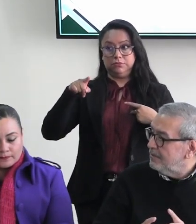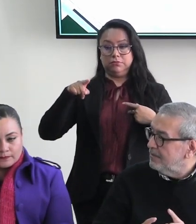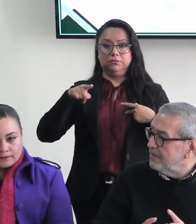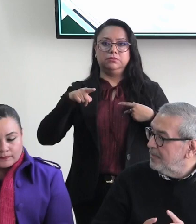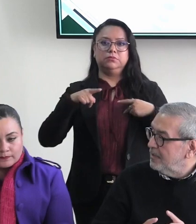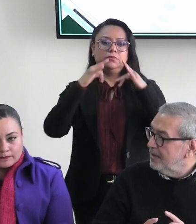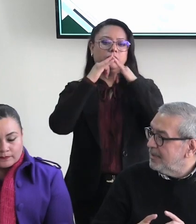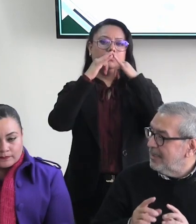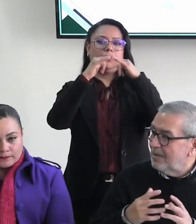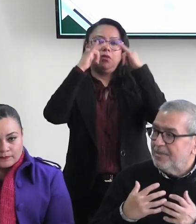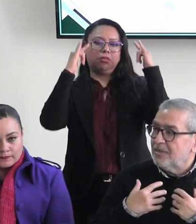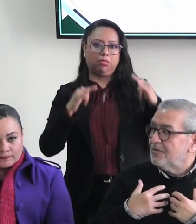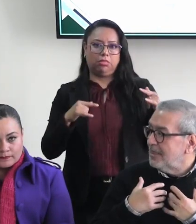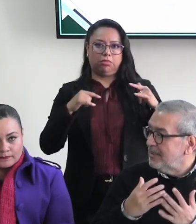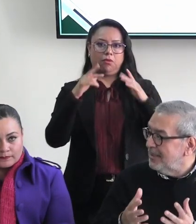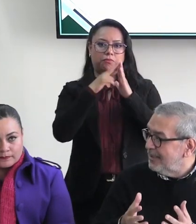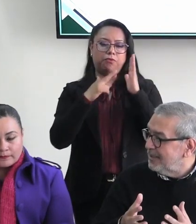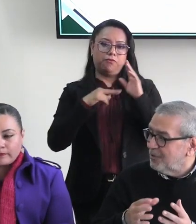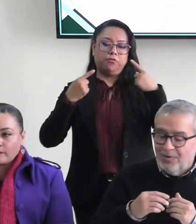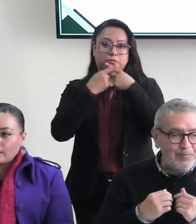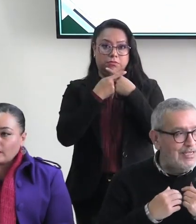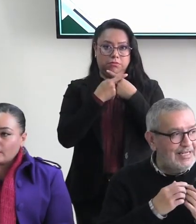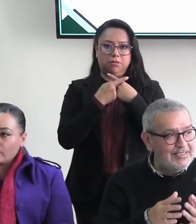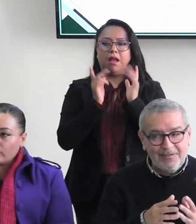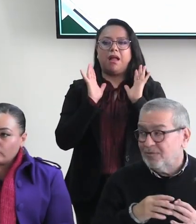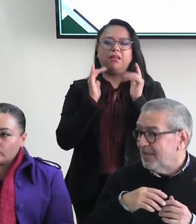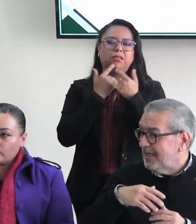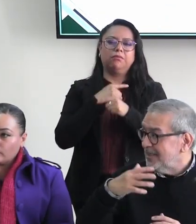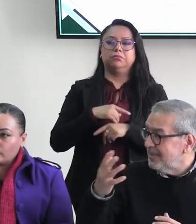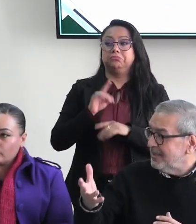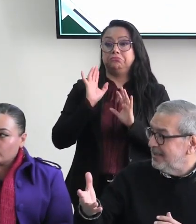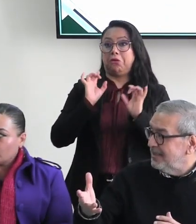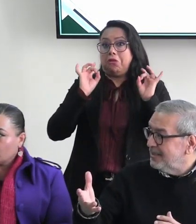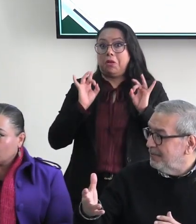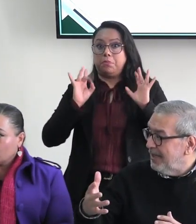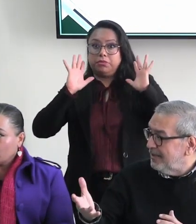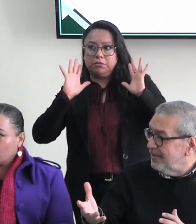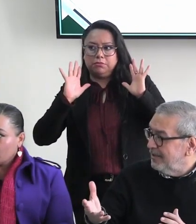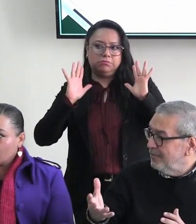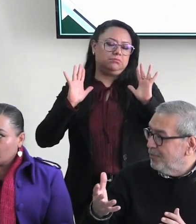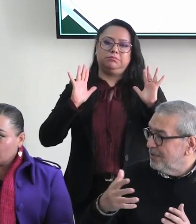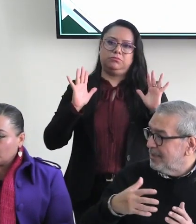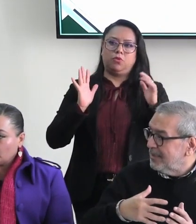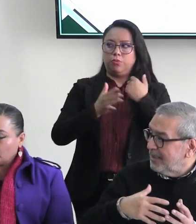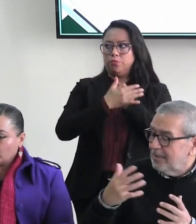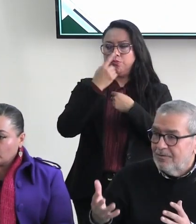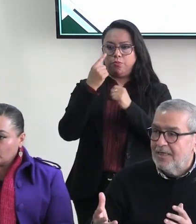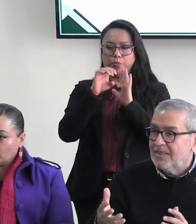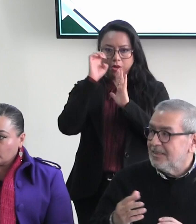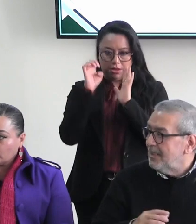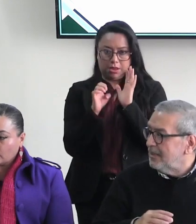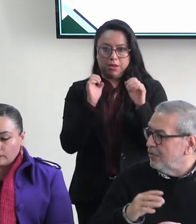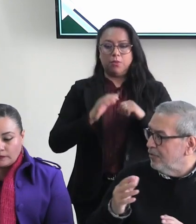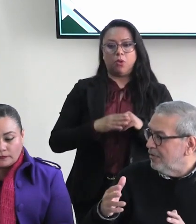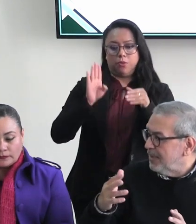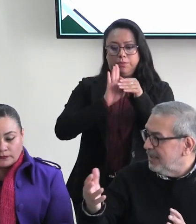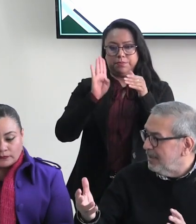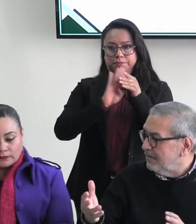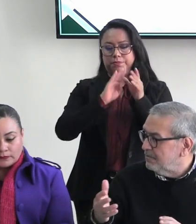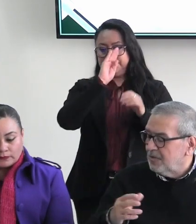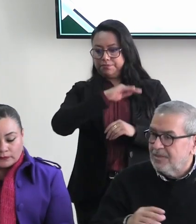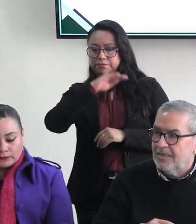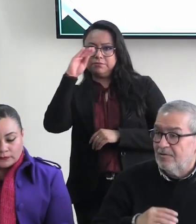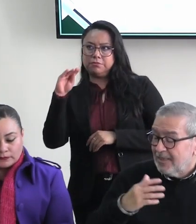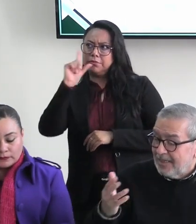sí, generalmente es una necesidad, es como los migrantes se van porque tienen una necesidad